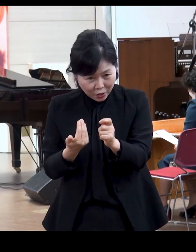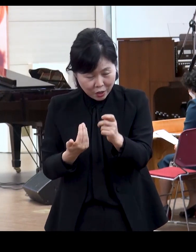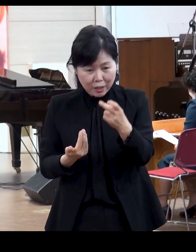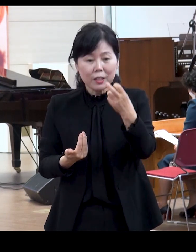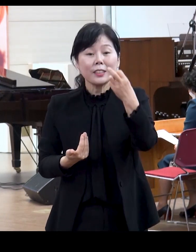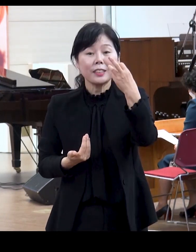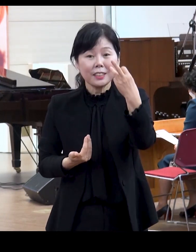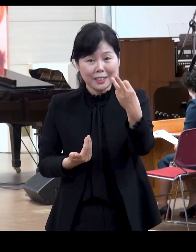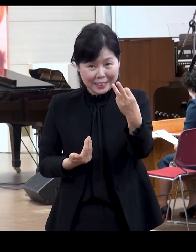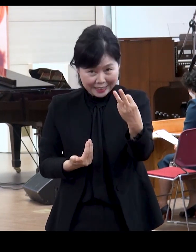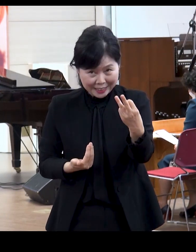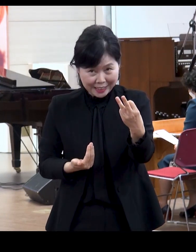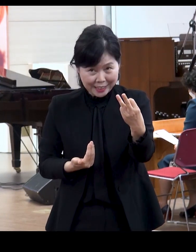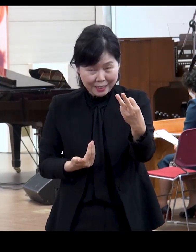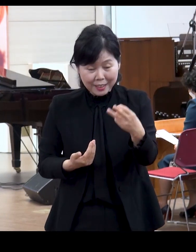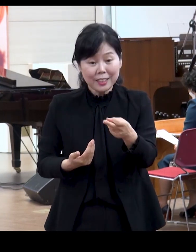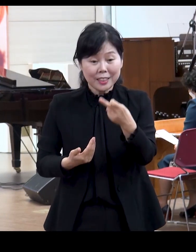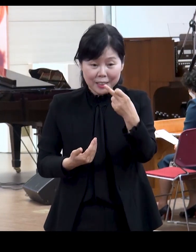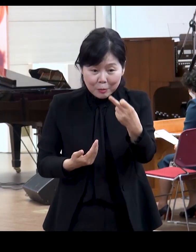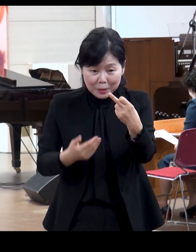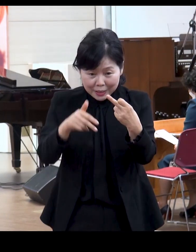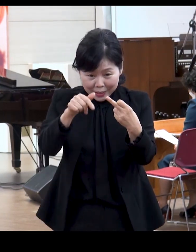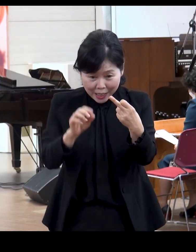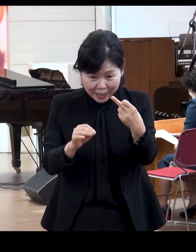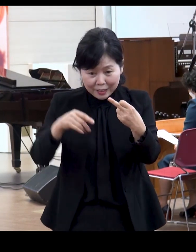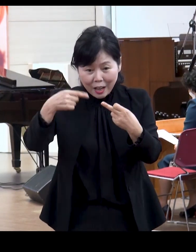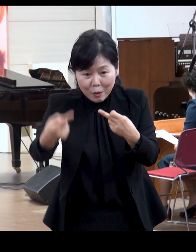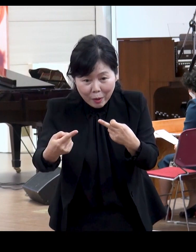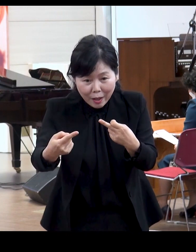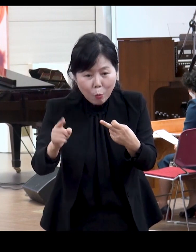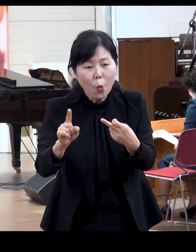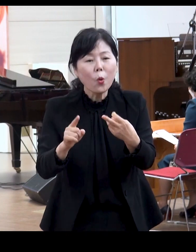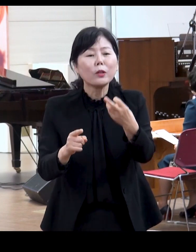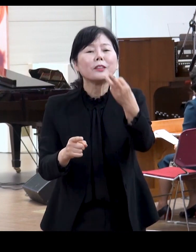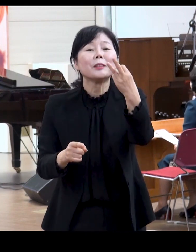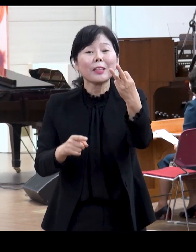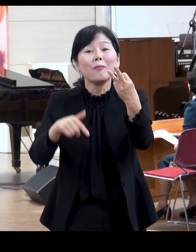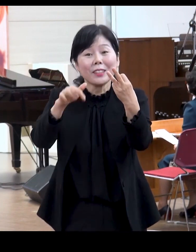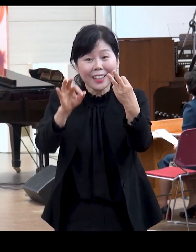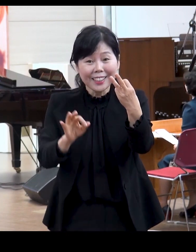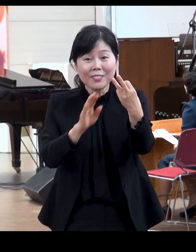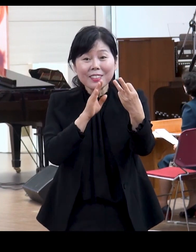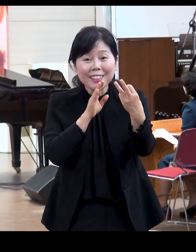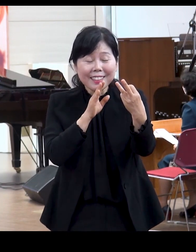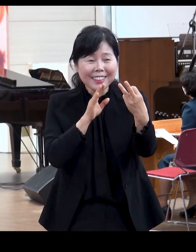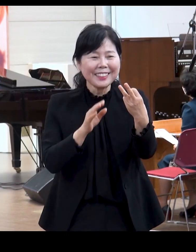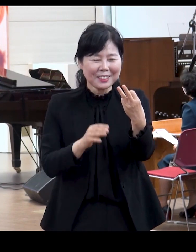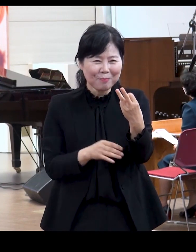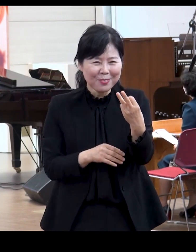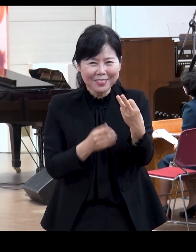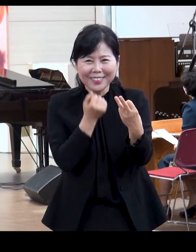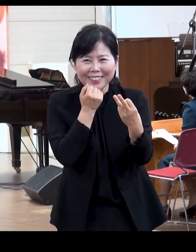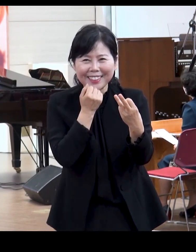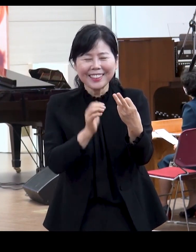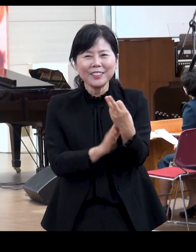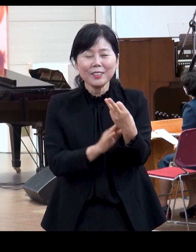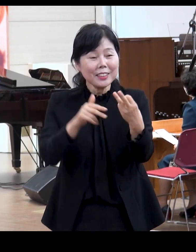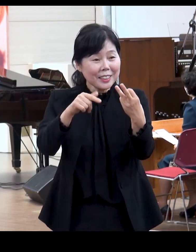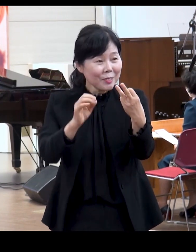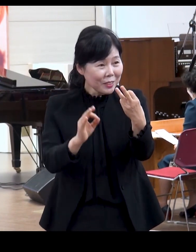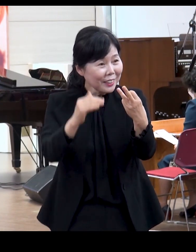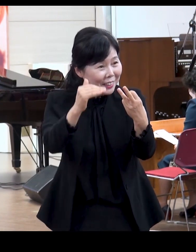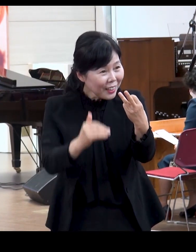뭐예요? 좀 어렵긴 하겠지만 13장이죠, 그렇죠? 12장 다음 13장입니다. 근데 여러분 13장이